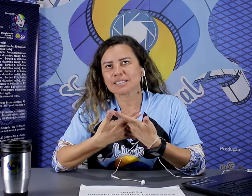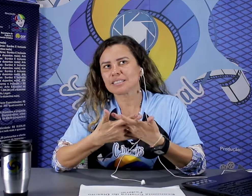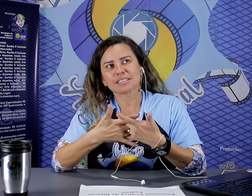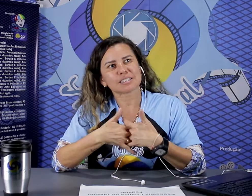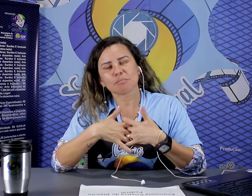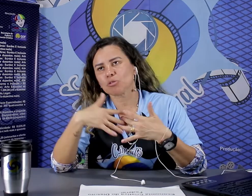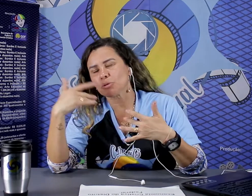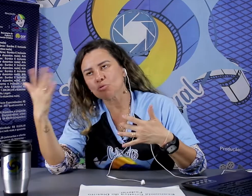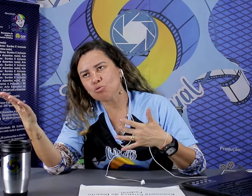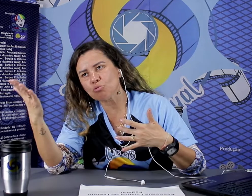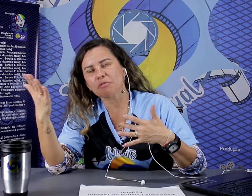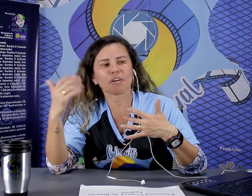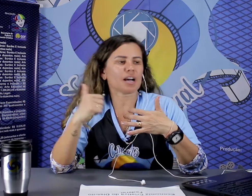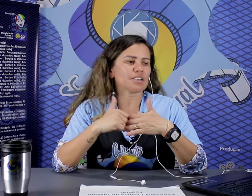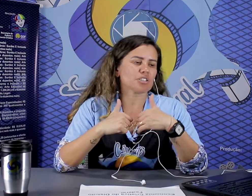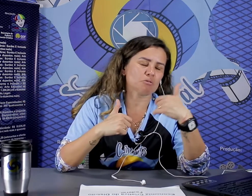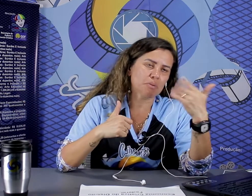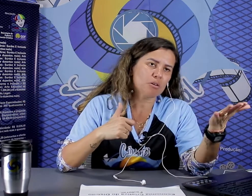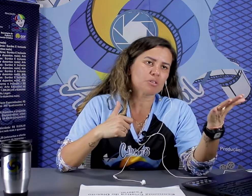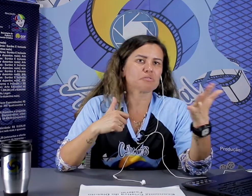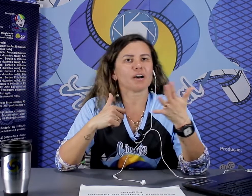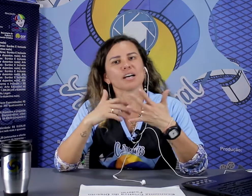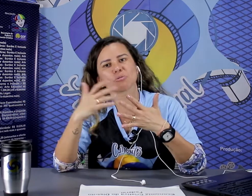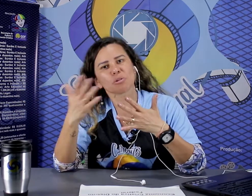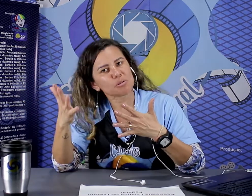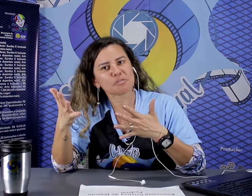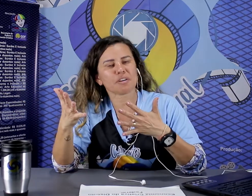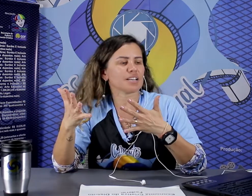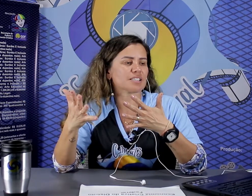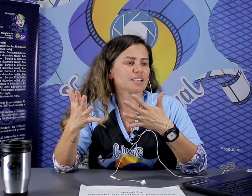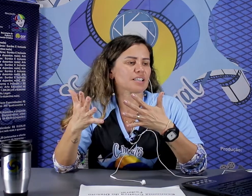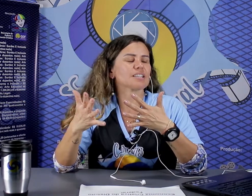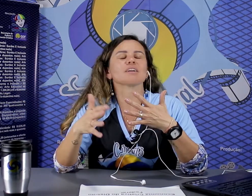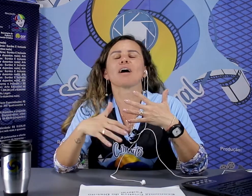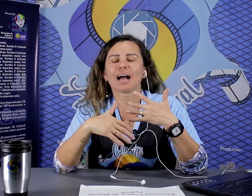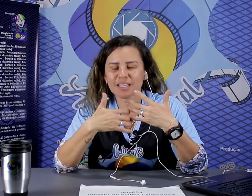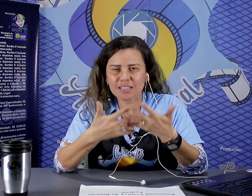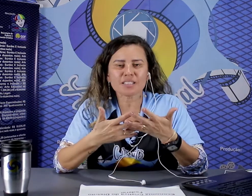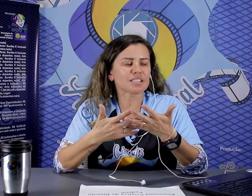mas tem uma turma do Sul que faz, de São Paulo que faz, do Rio que faz. Então, ainda assim,